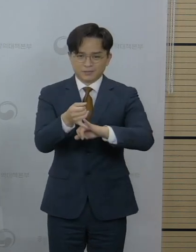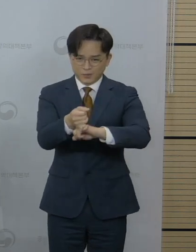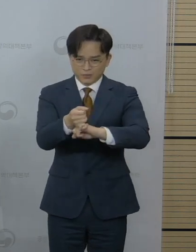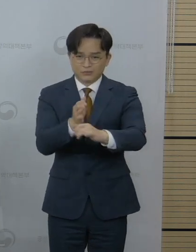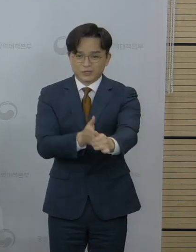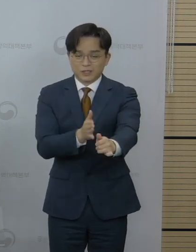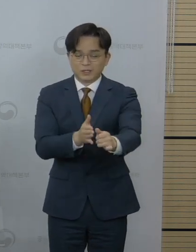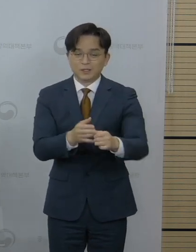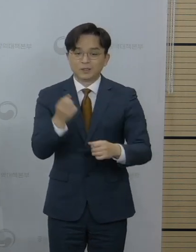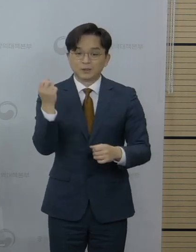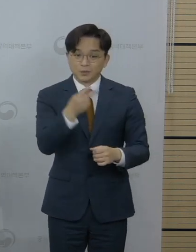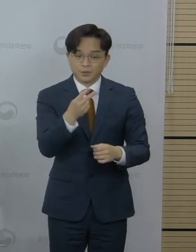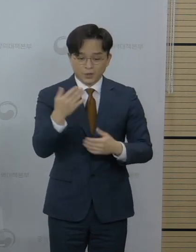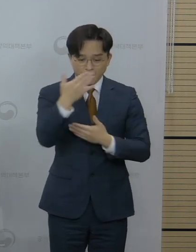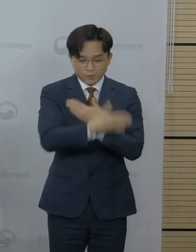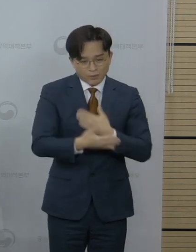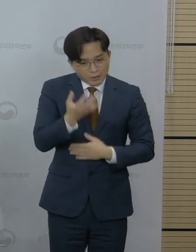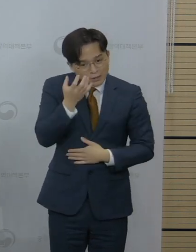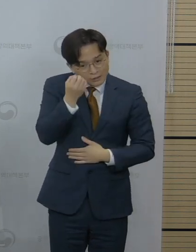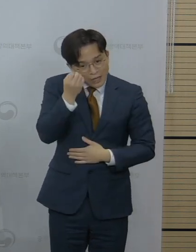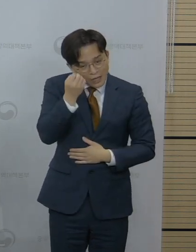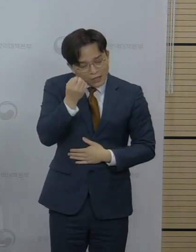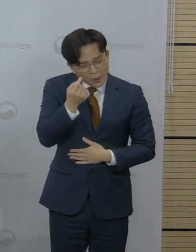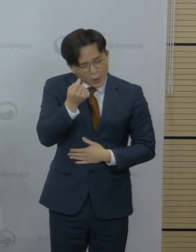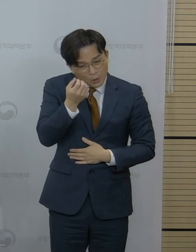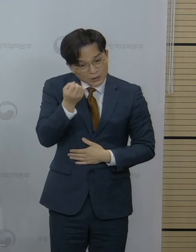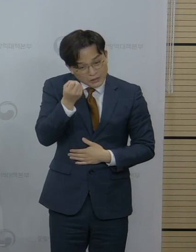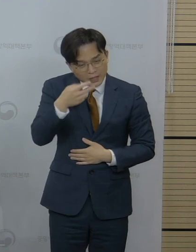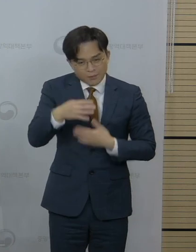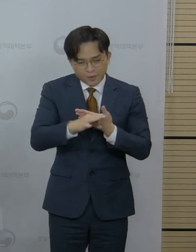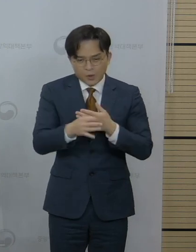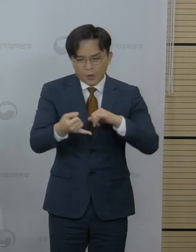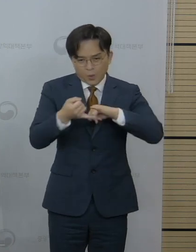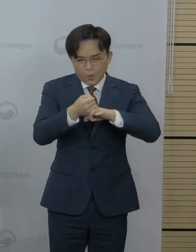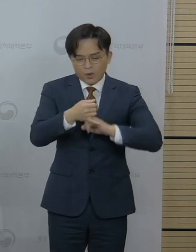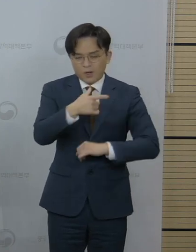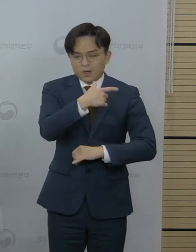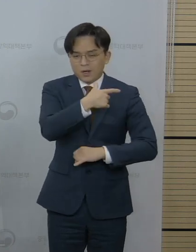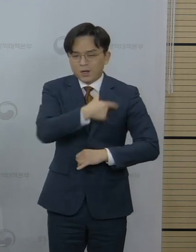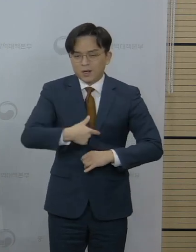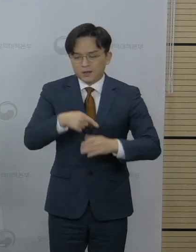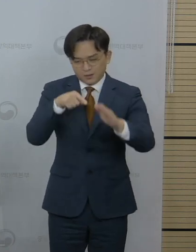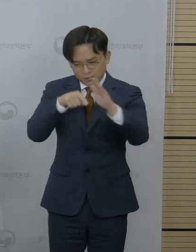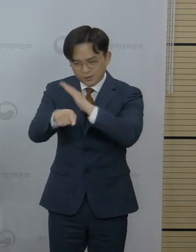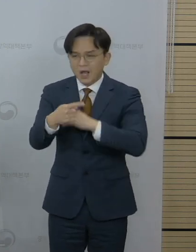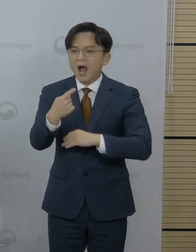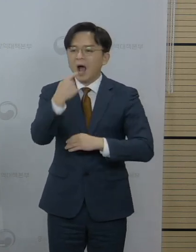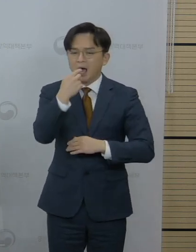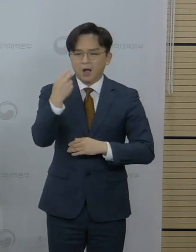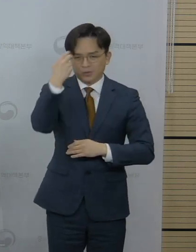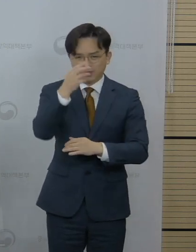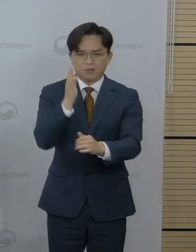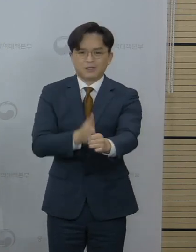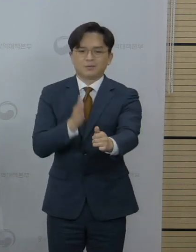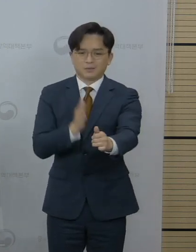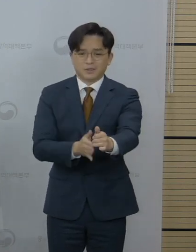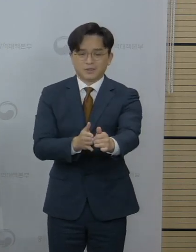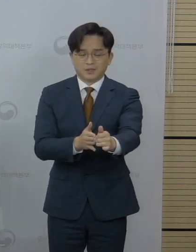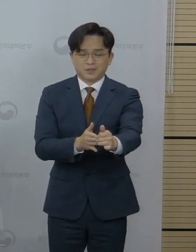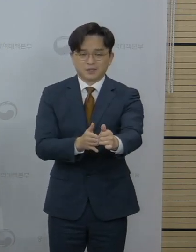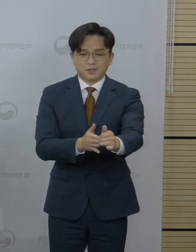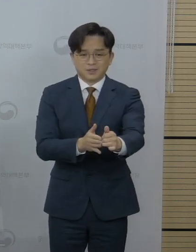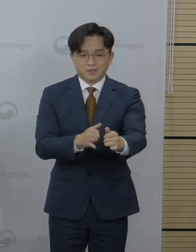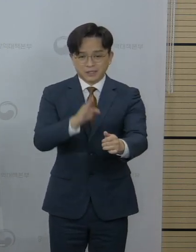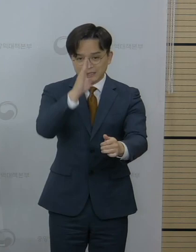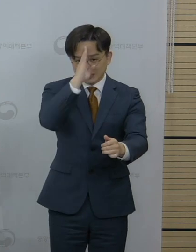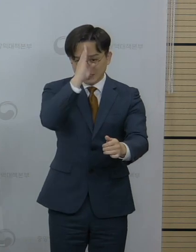그리고 의심이 되면 즉시 검사를 받아 주시기 바랍니다. 저희 방역 당국은 되풀이 말씀드립니다만